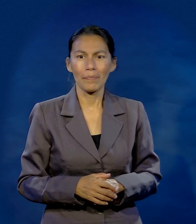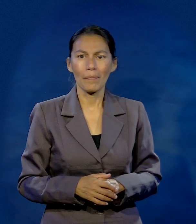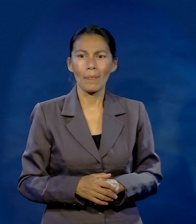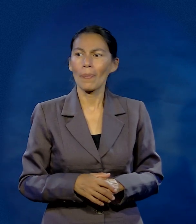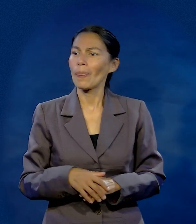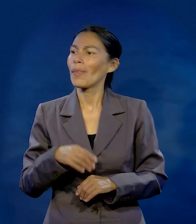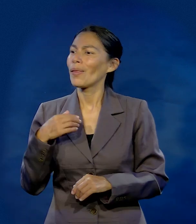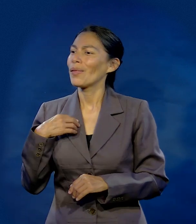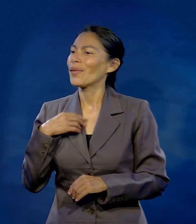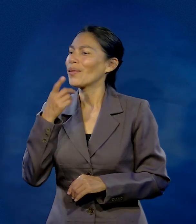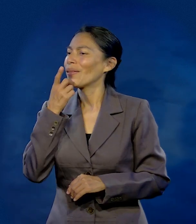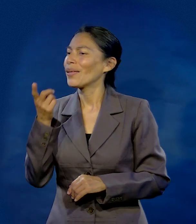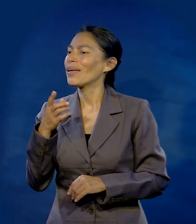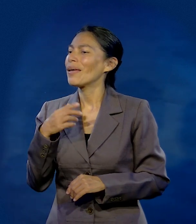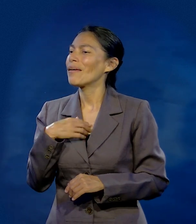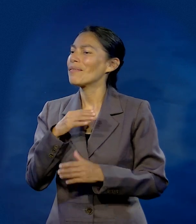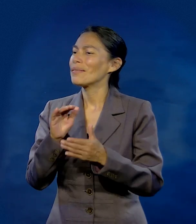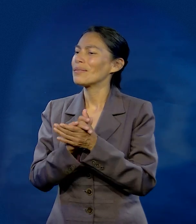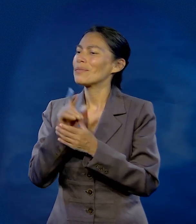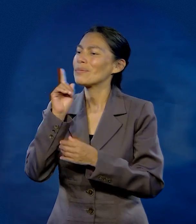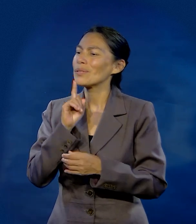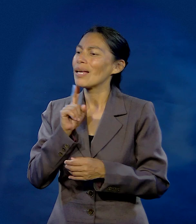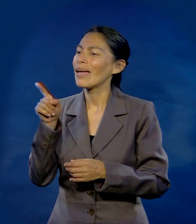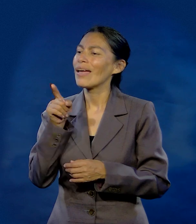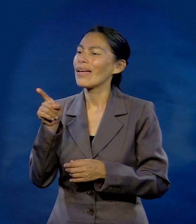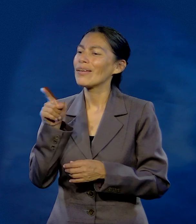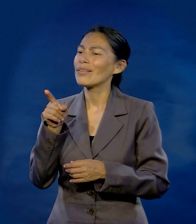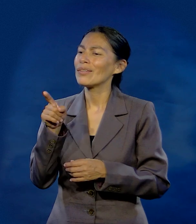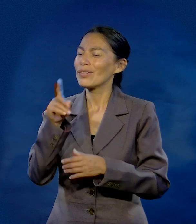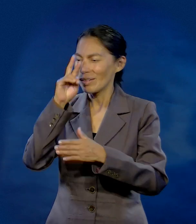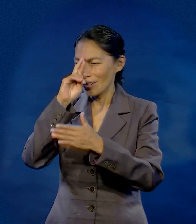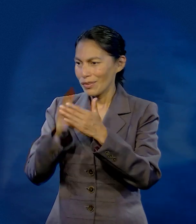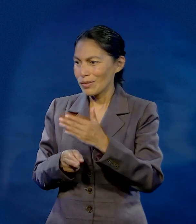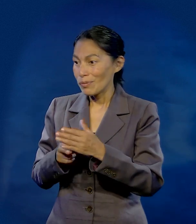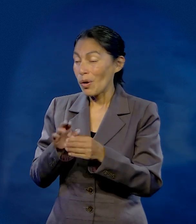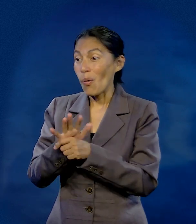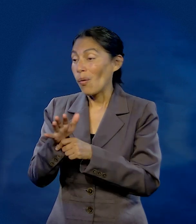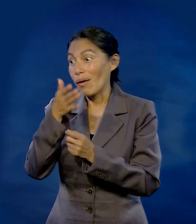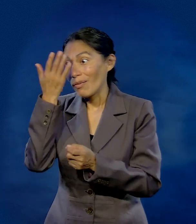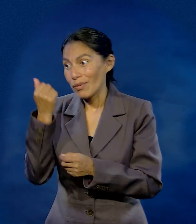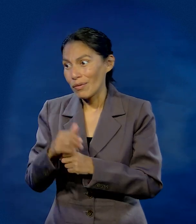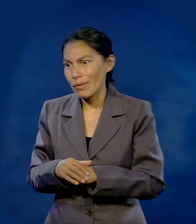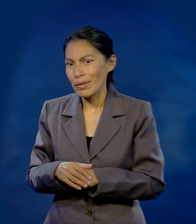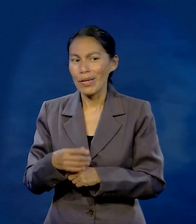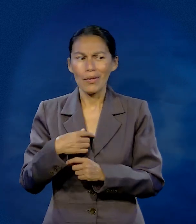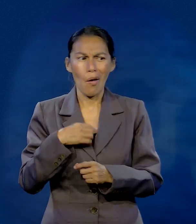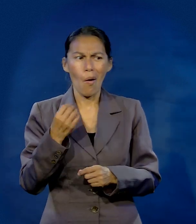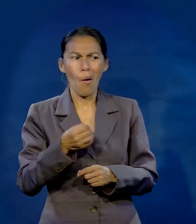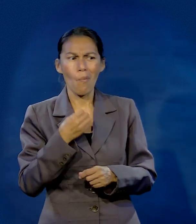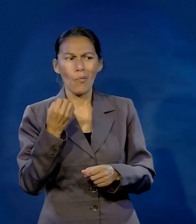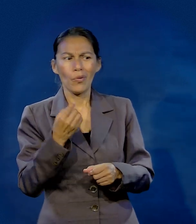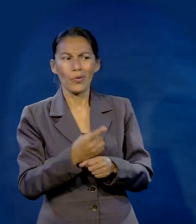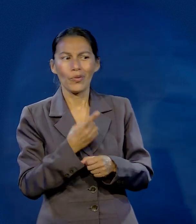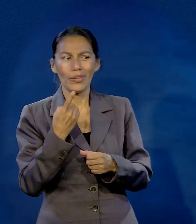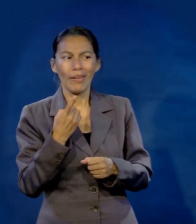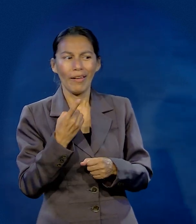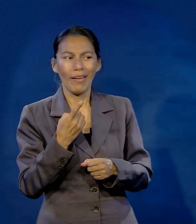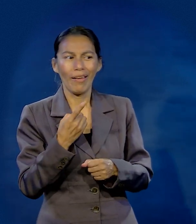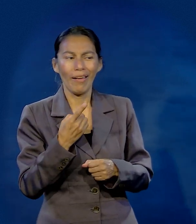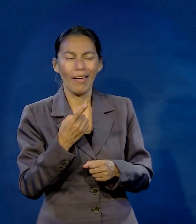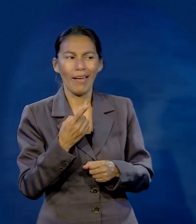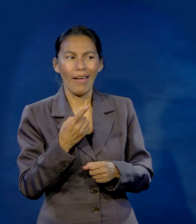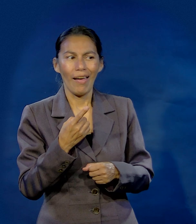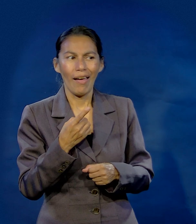Sí sí vecino de qué iglesia yo soy adventista El séptimo día Ah sí los conozco